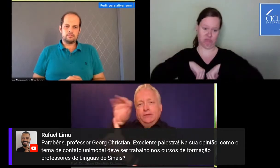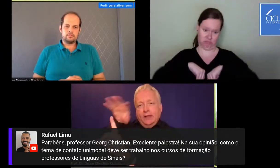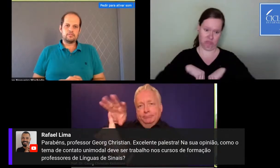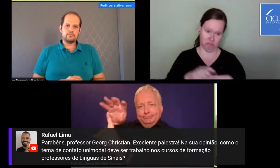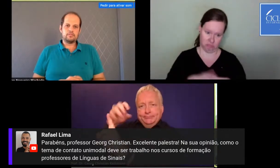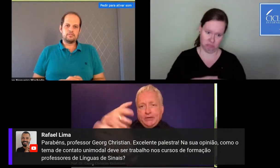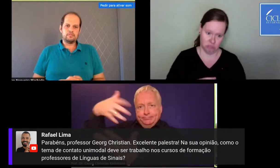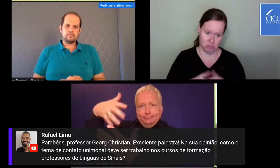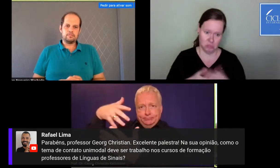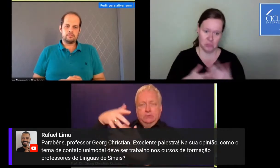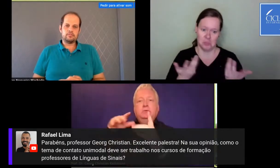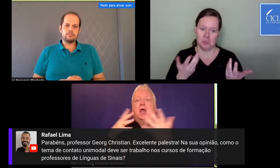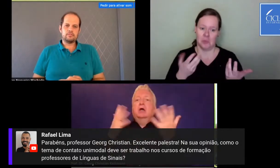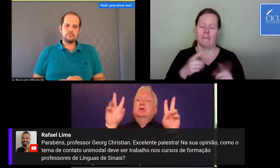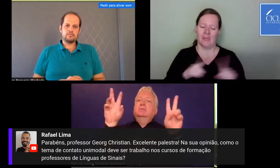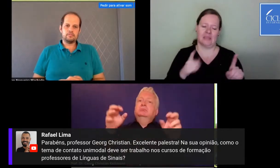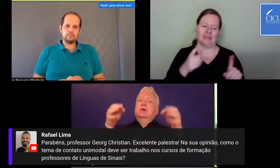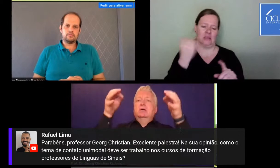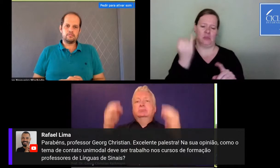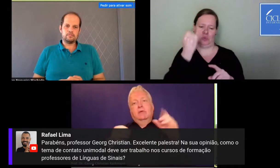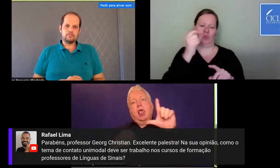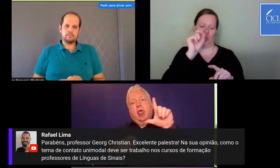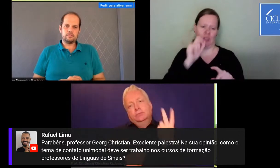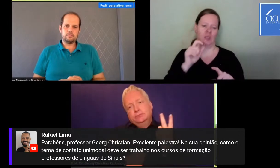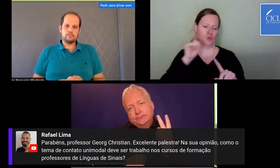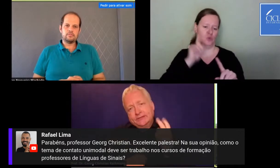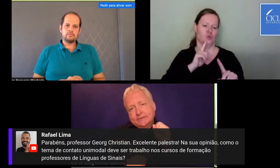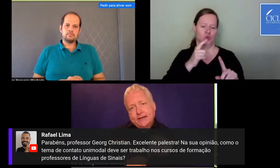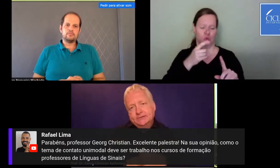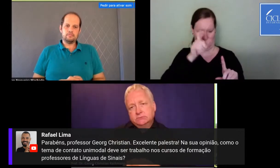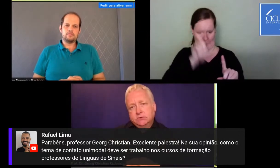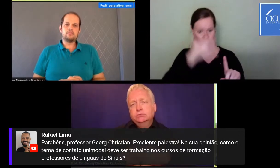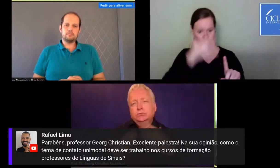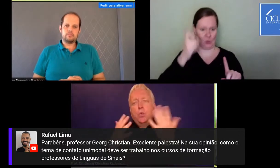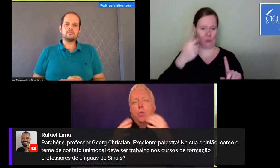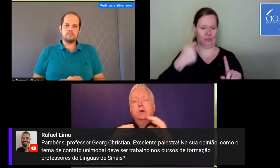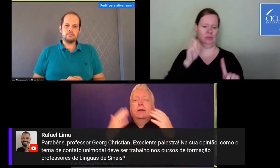puder comparar. E aí, nesse sentido, a gente introjeta